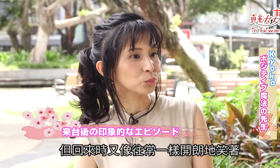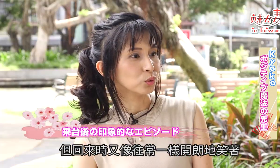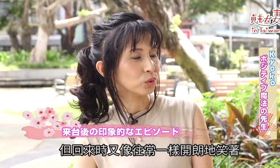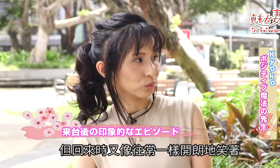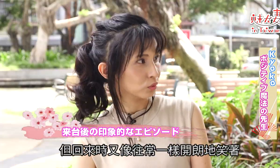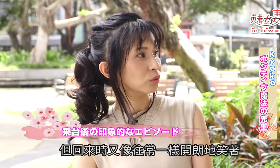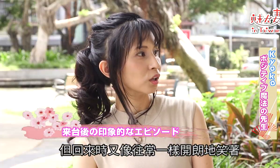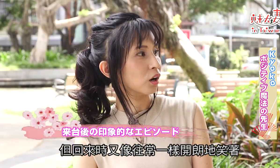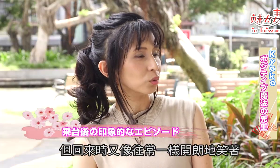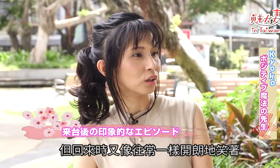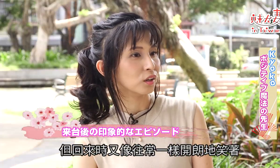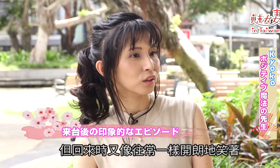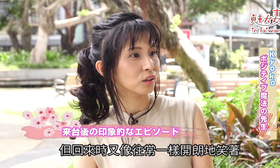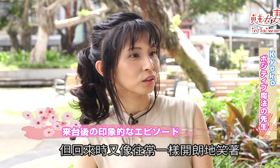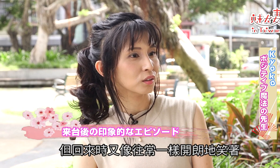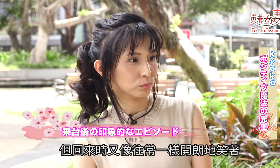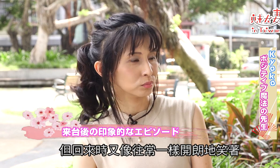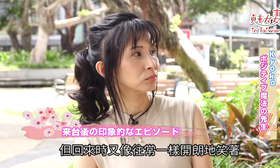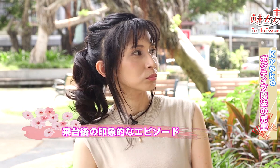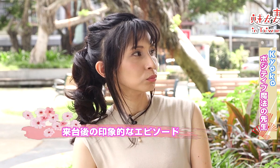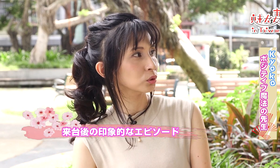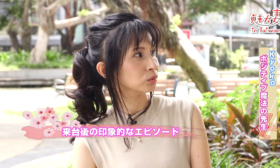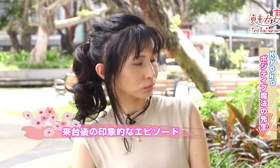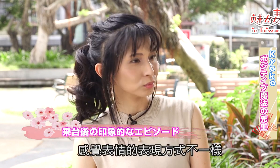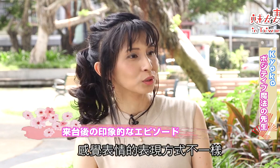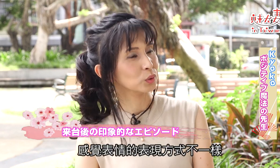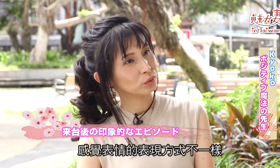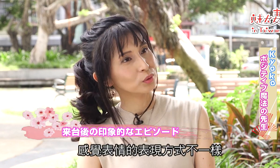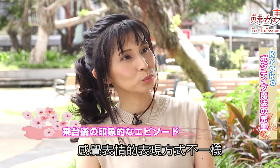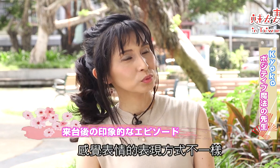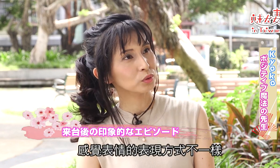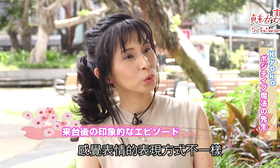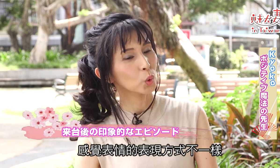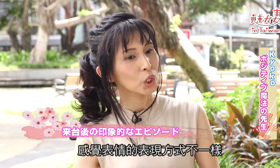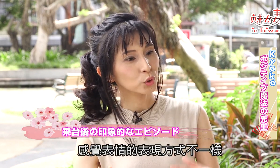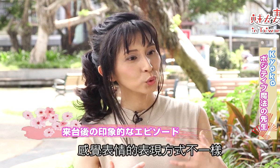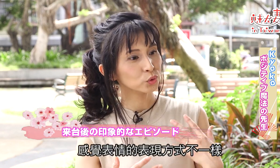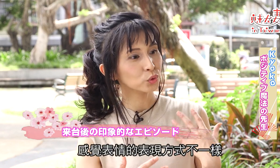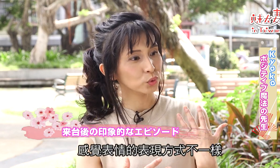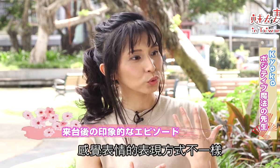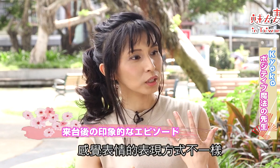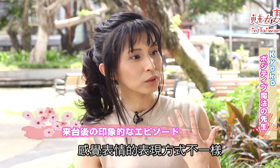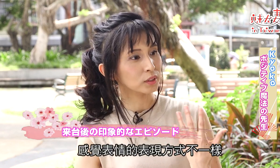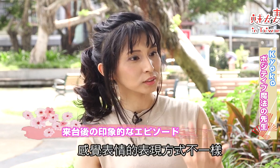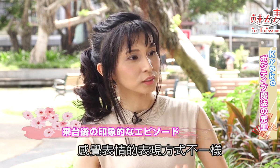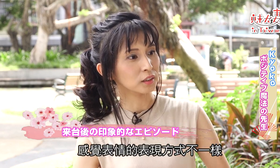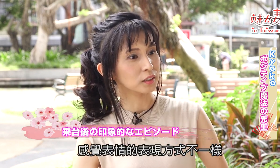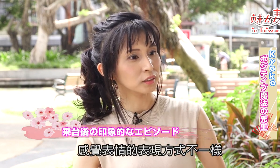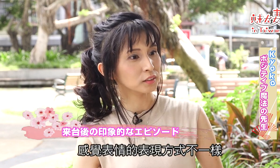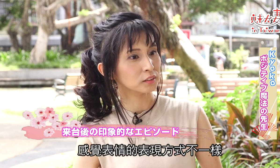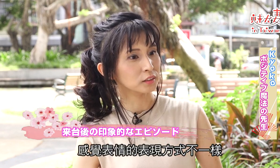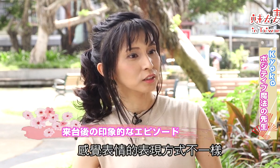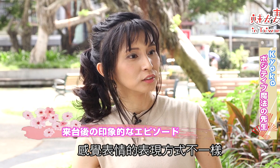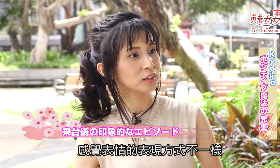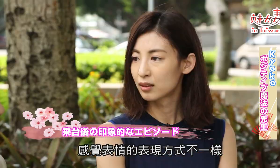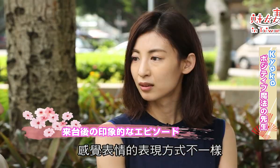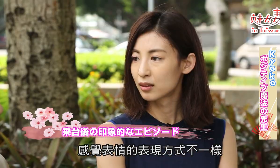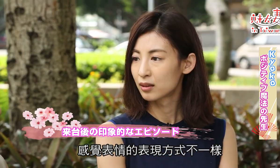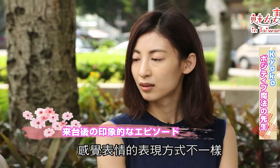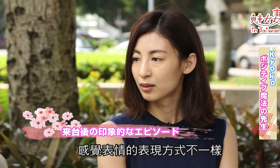の笑顔で、なんかね、こう表情の表し方が違うなっていうのもやっ